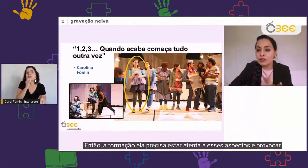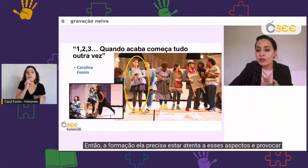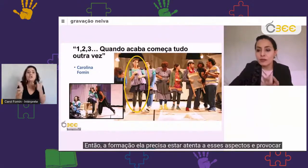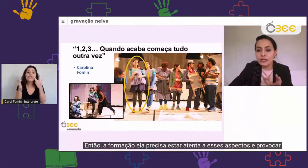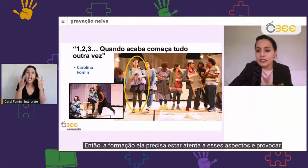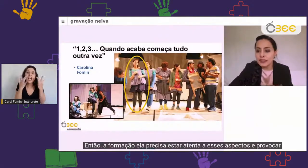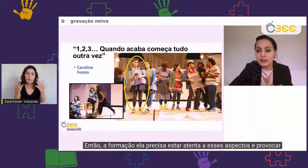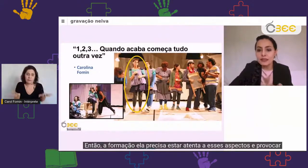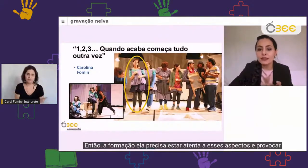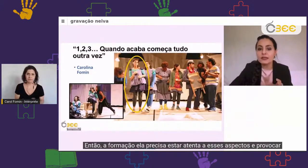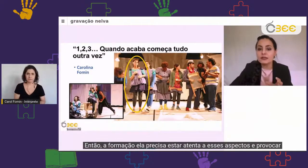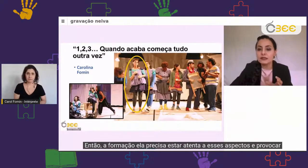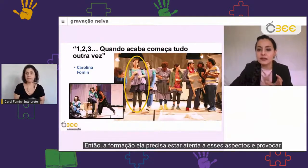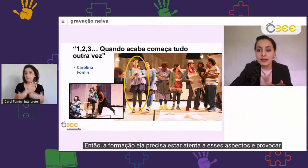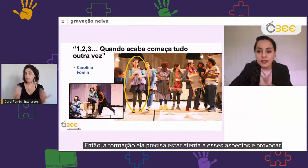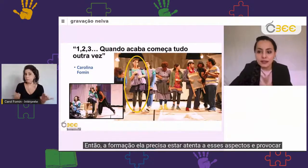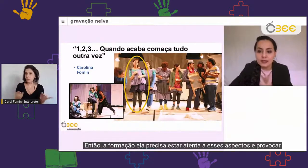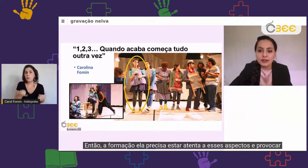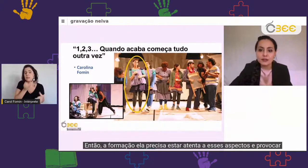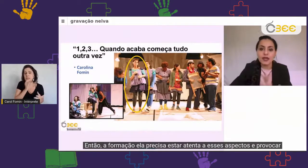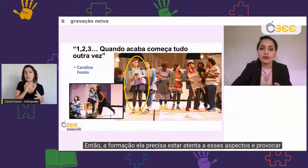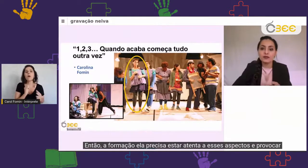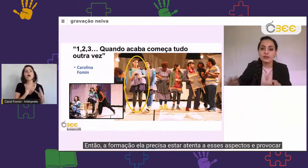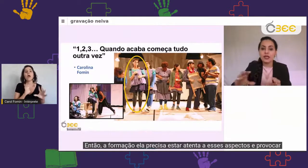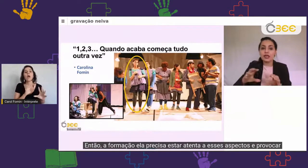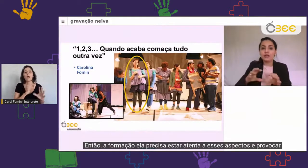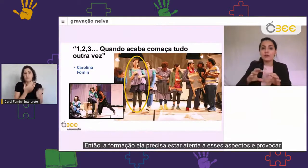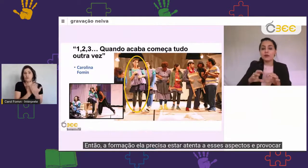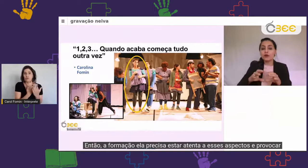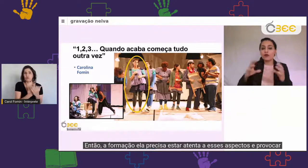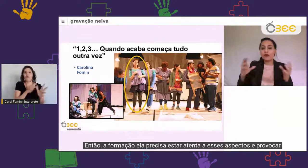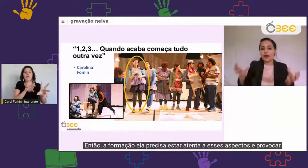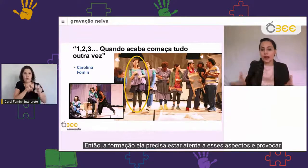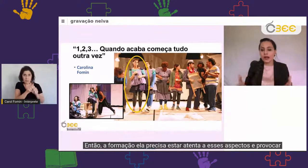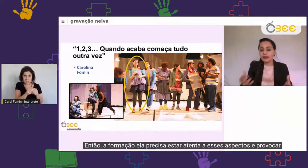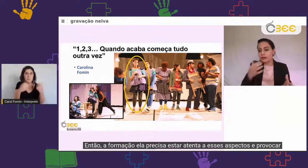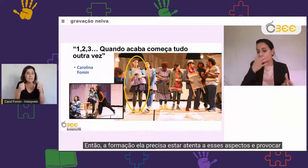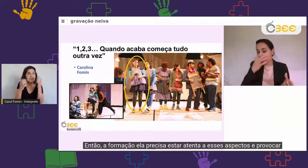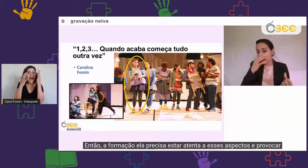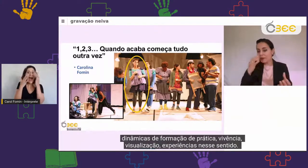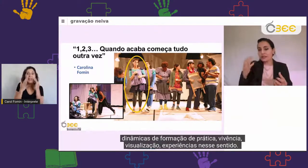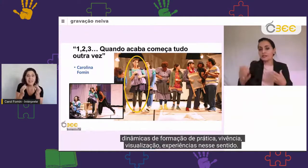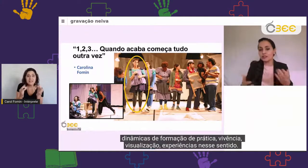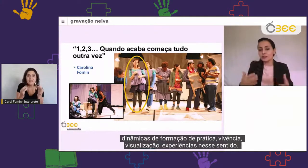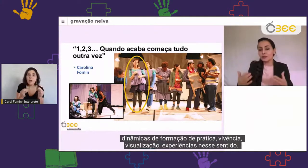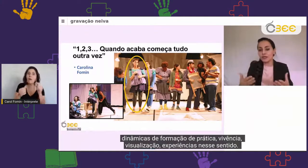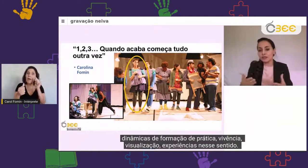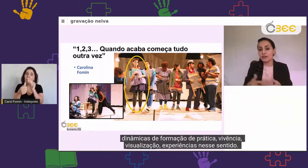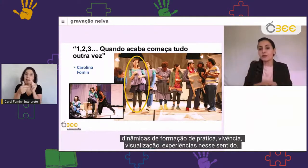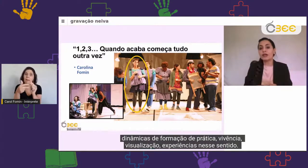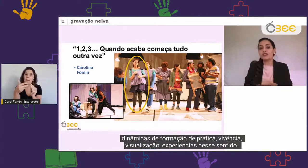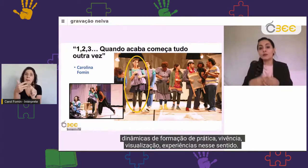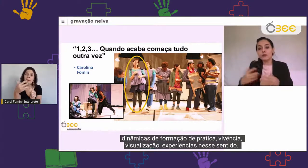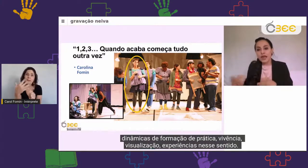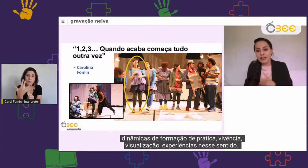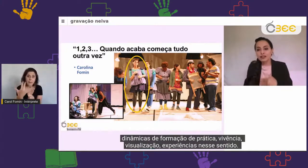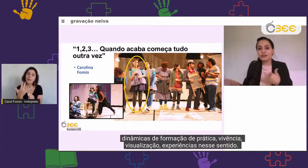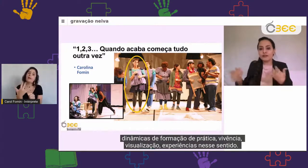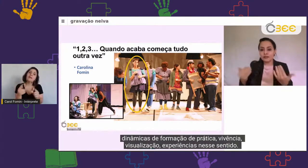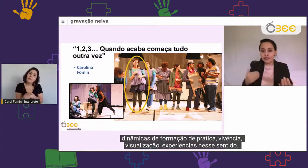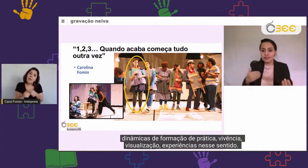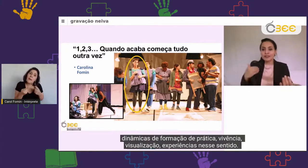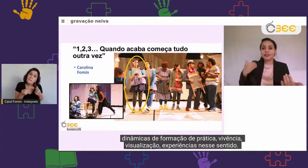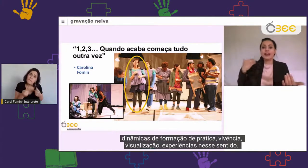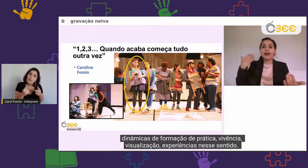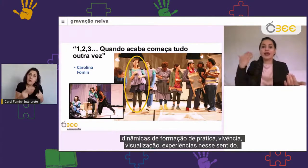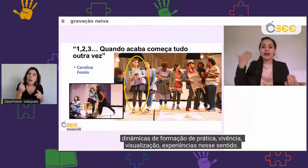Então, a formação, ela precisa estar atenta a esses aspectos e provocar, né, dinâmicas de formação, de